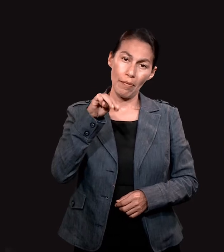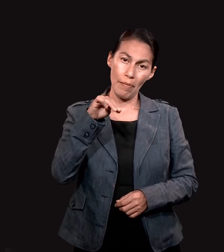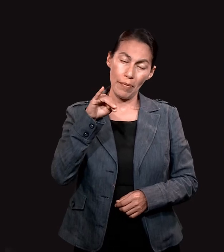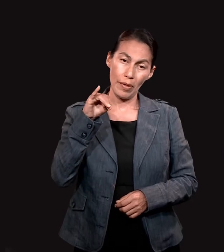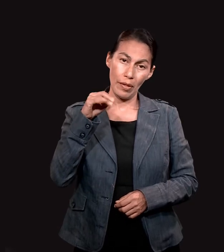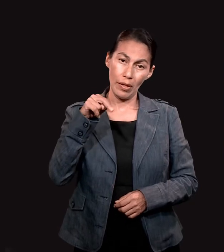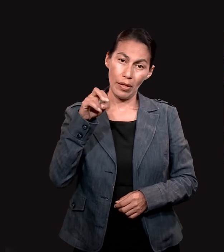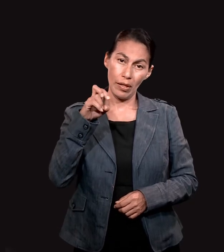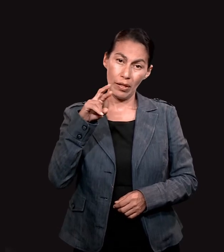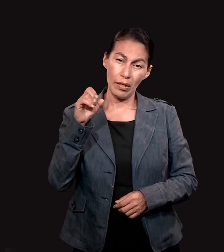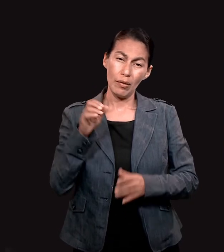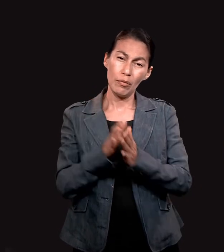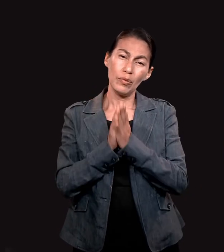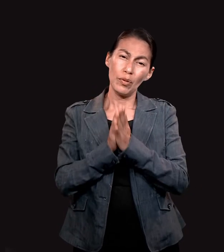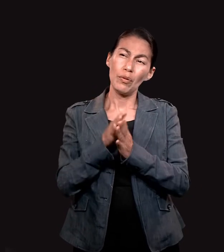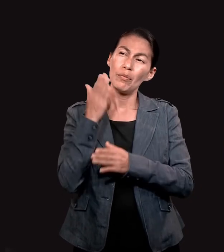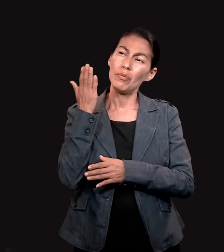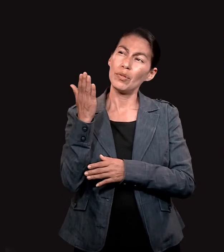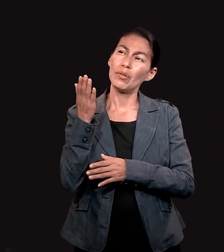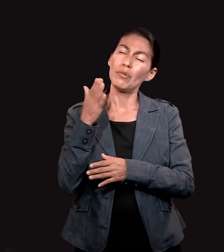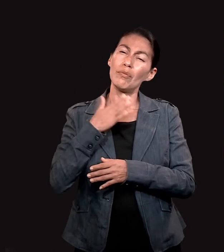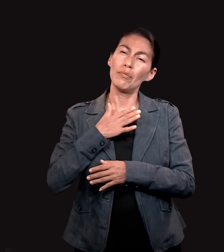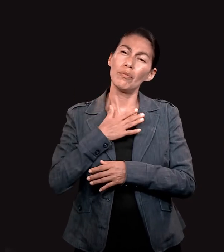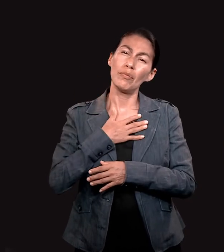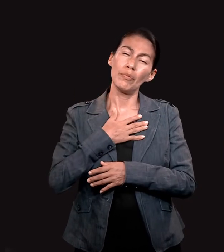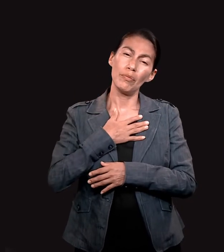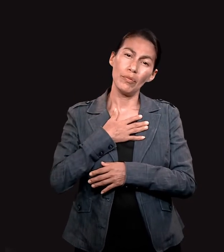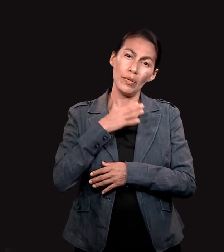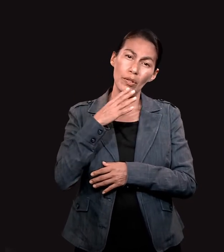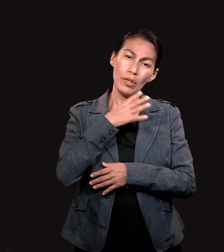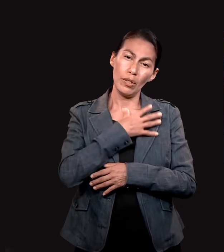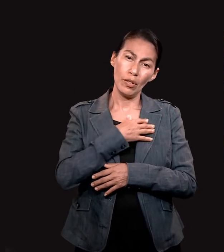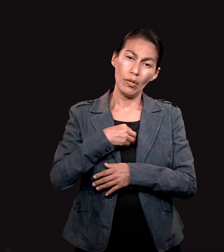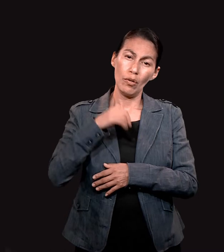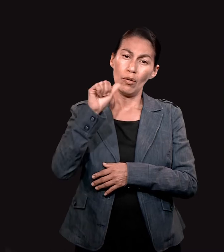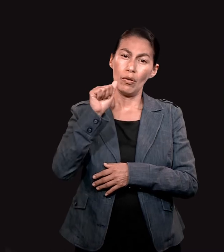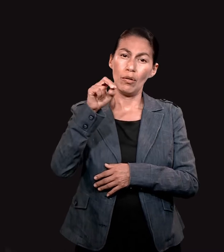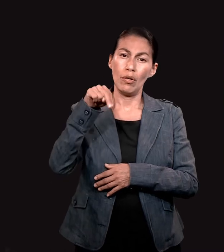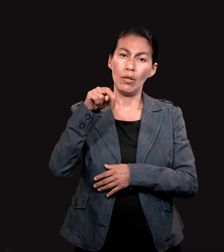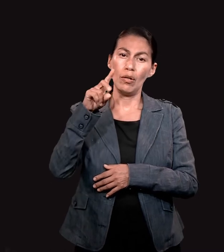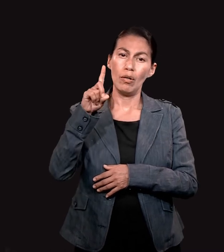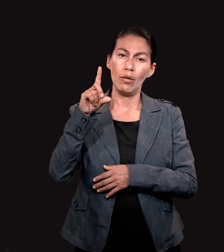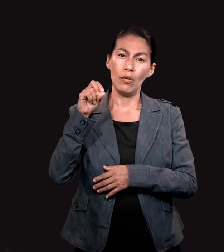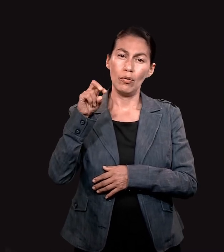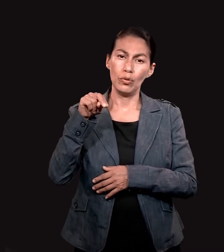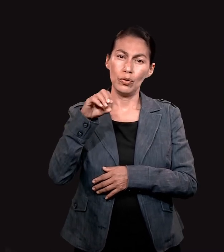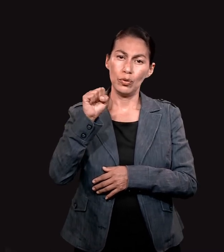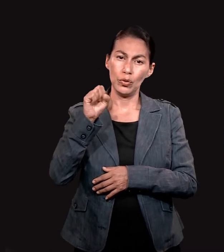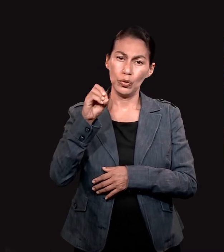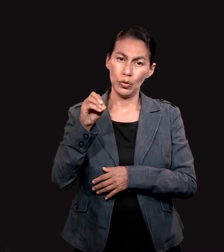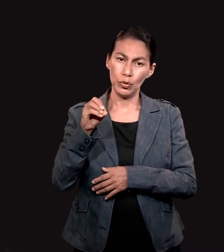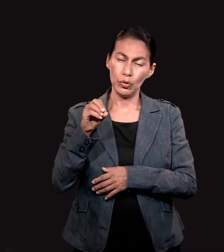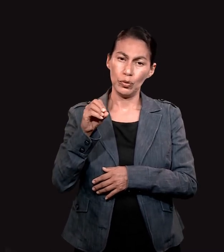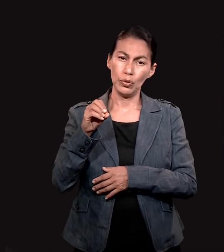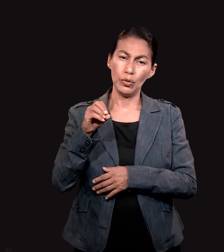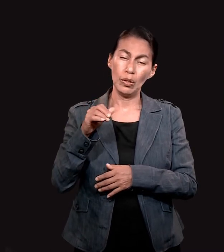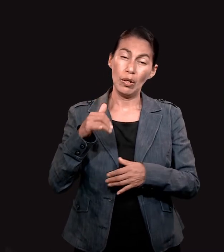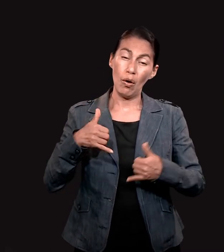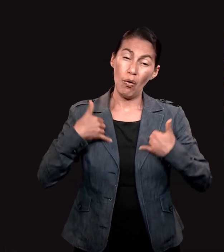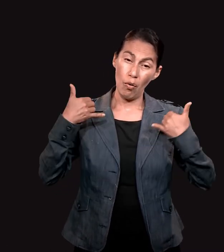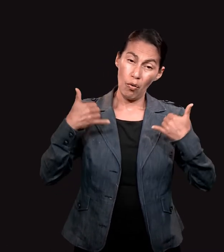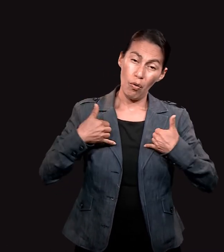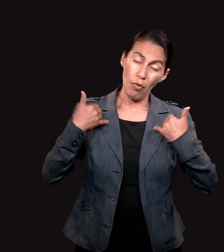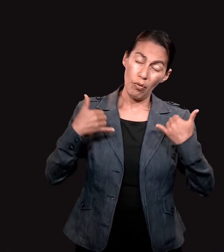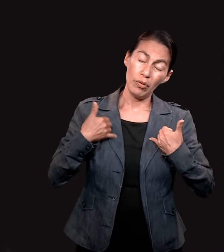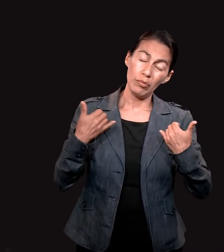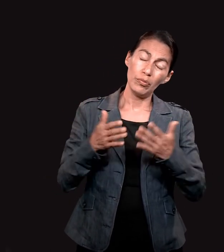Neira, pido oración por mi hijo Alonso Cornejo, para que Dios transforme su corazón. Él es un